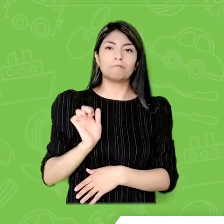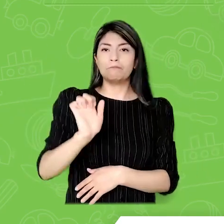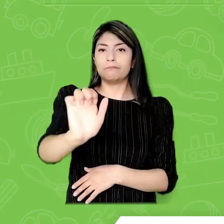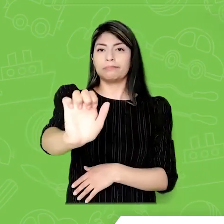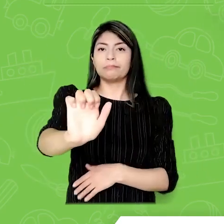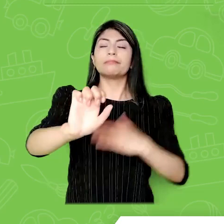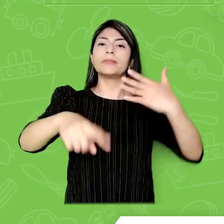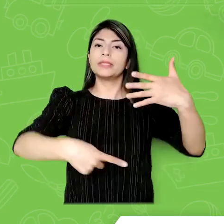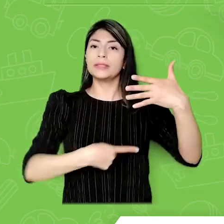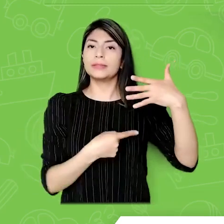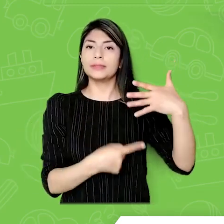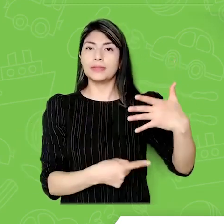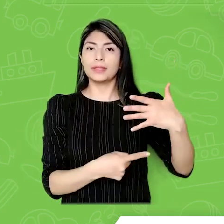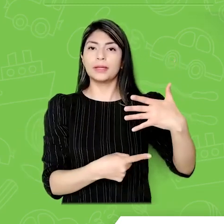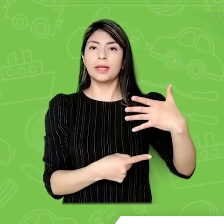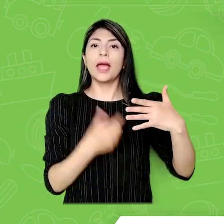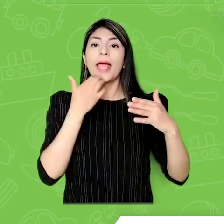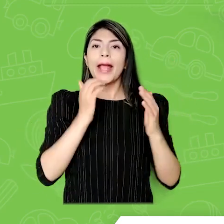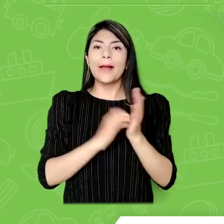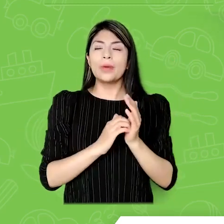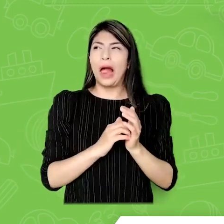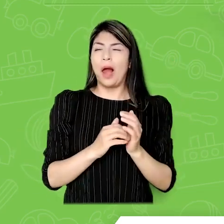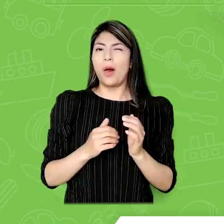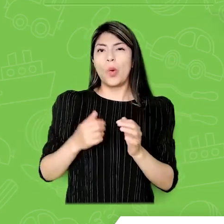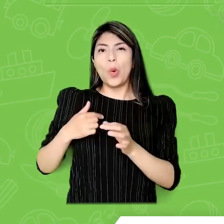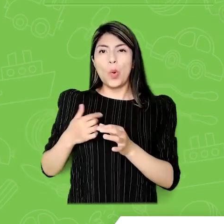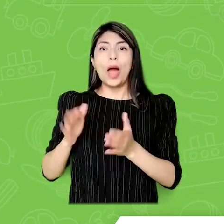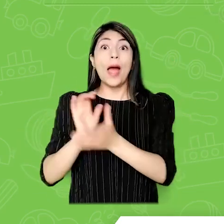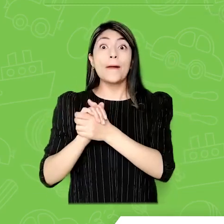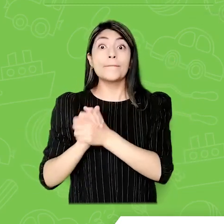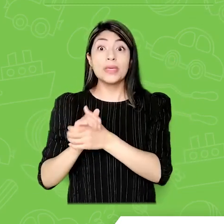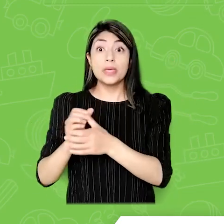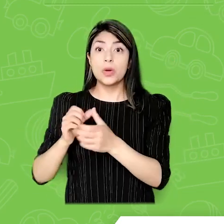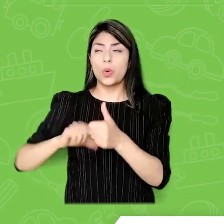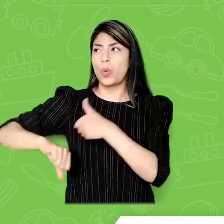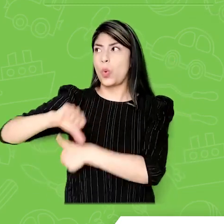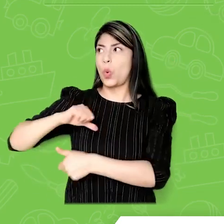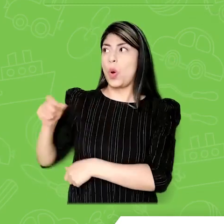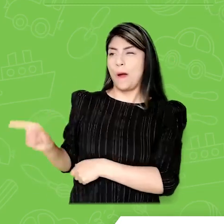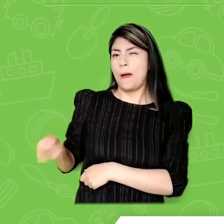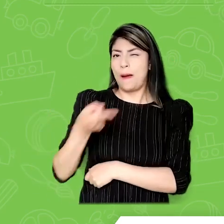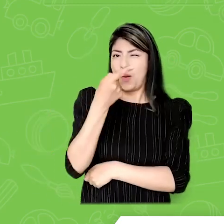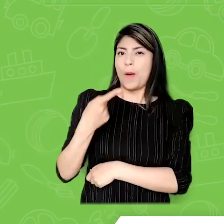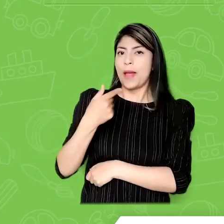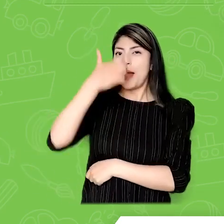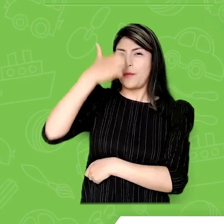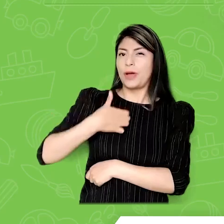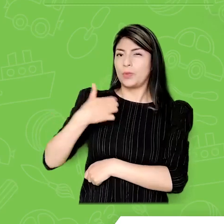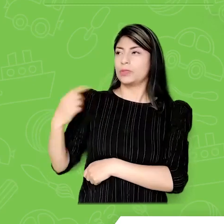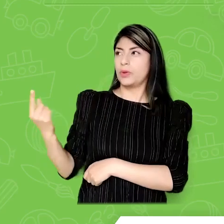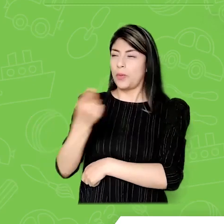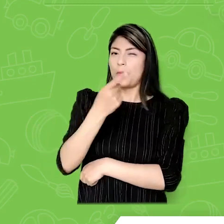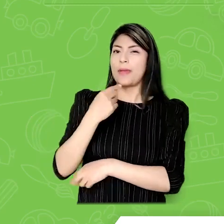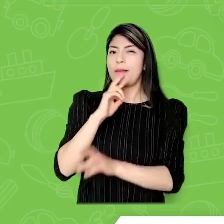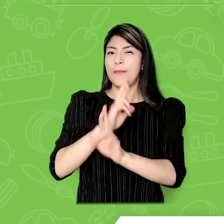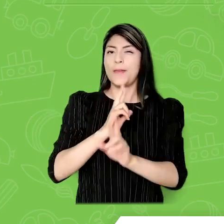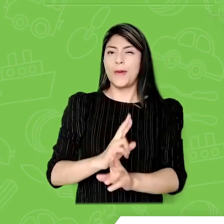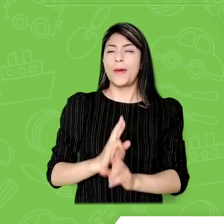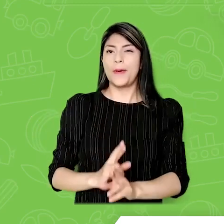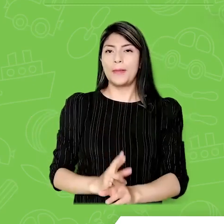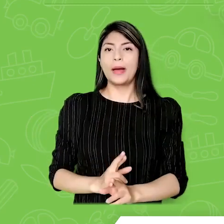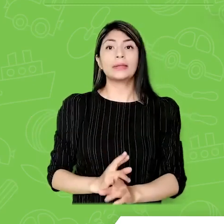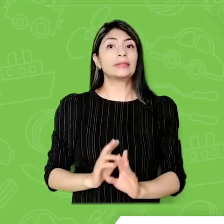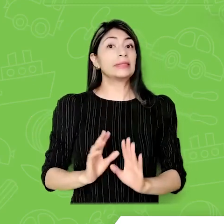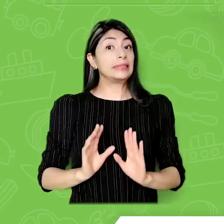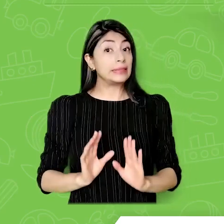la presentación de las pruebas previstas en este proceso de selección. 7. Divulgar las pruebas aplicadas en